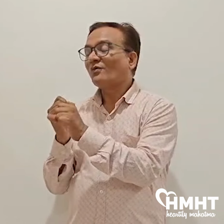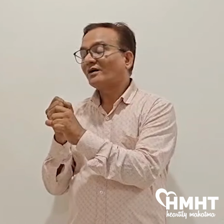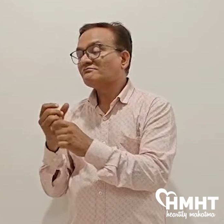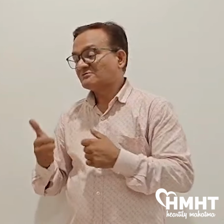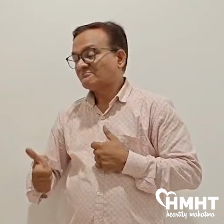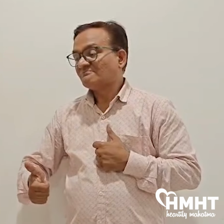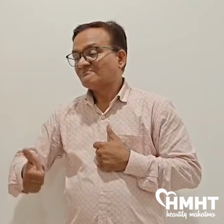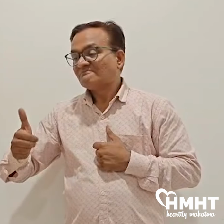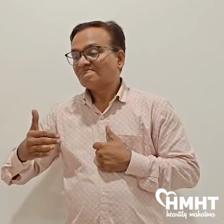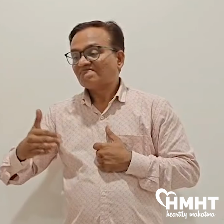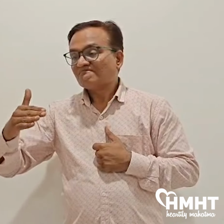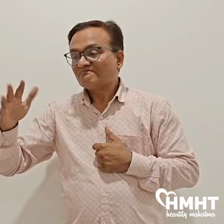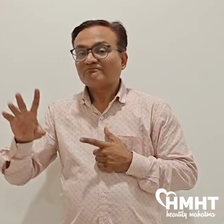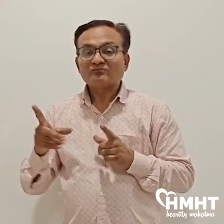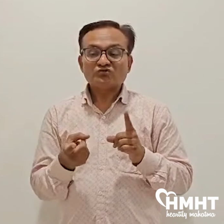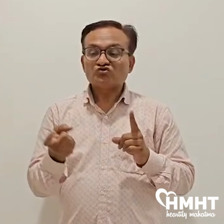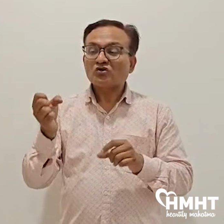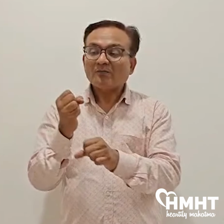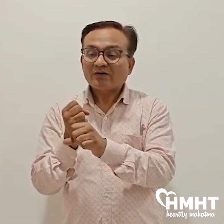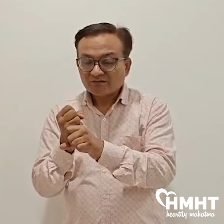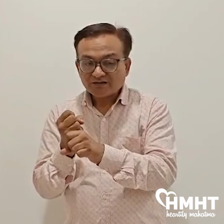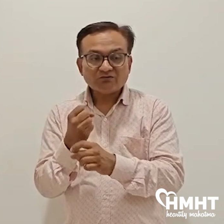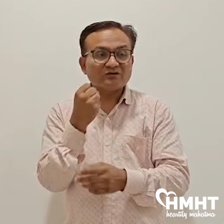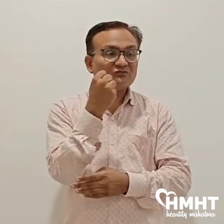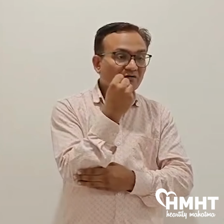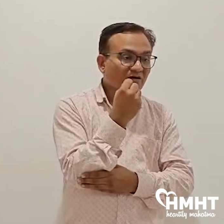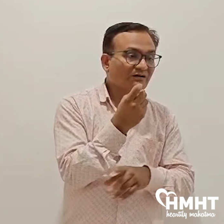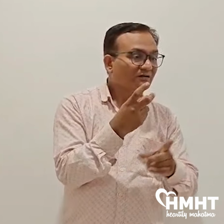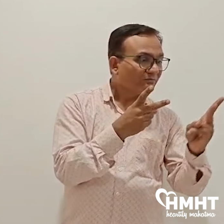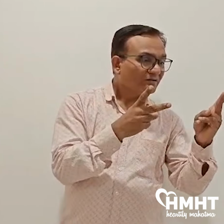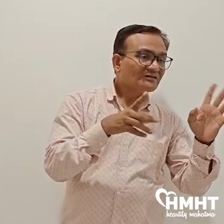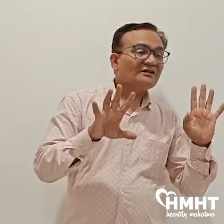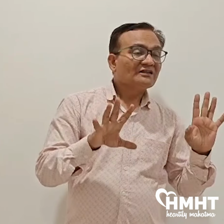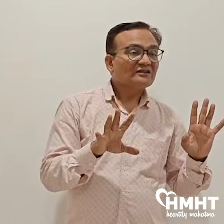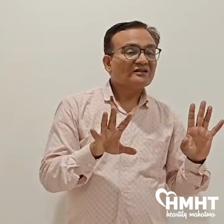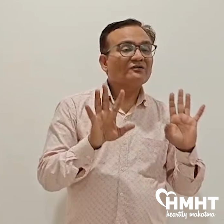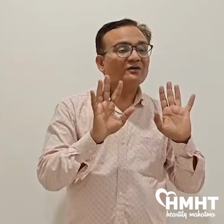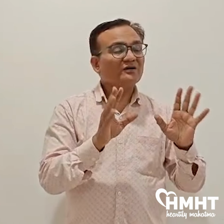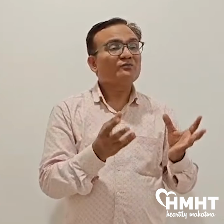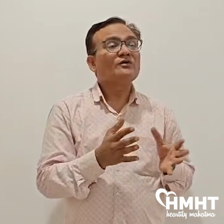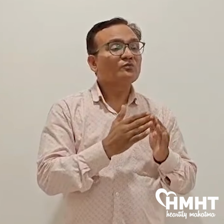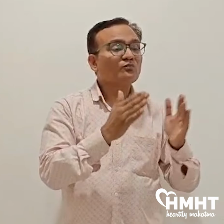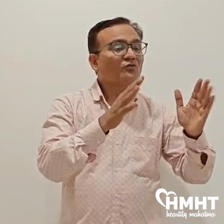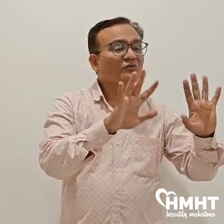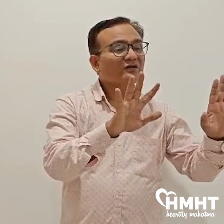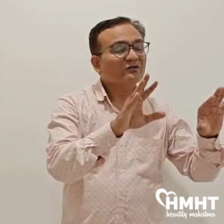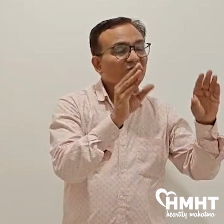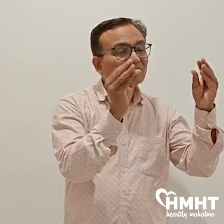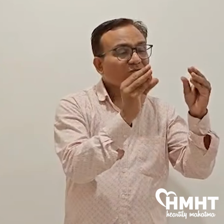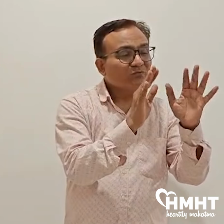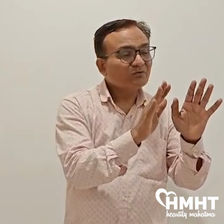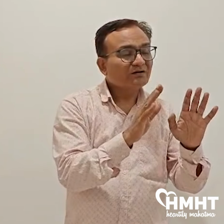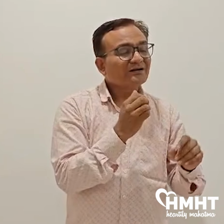સારા સંજોગ મળે. તમે જોબ કરતા હોય કે જે નાનો ધંધો ચાલતો હોય એ પોળો થવાને બદલે જેમ તેમ કરીને દાણા ખેંચ્યા